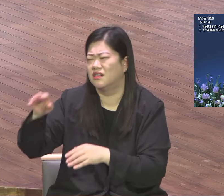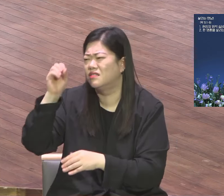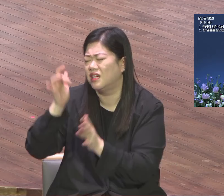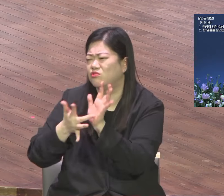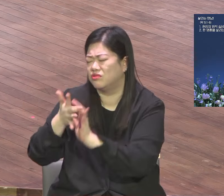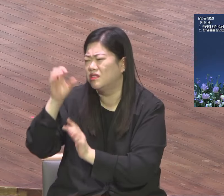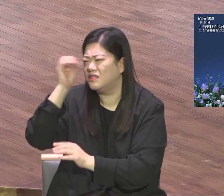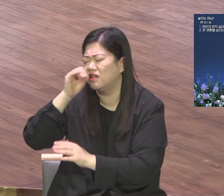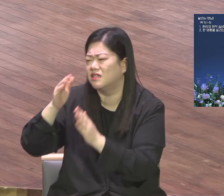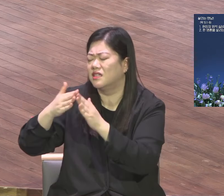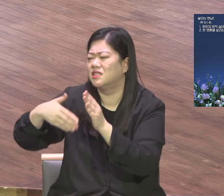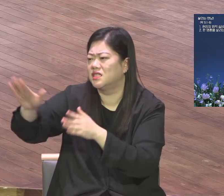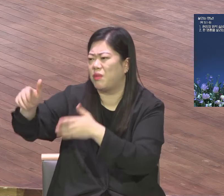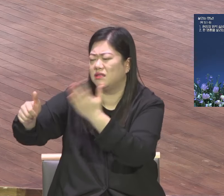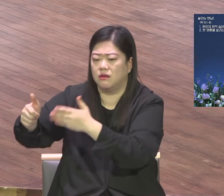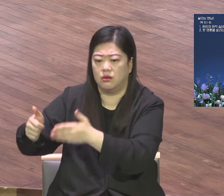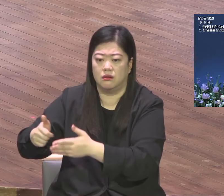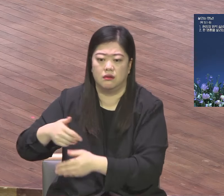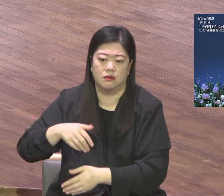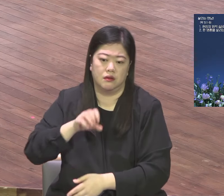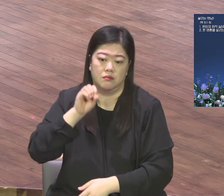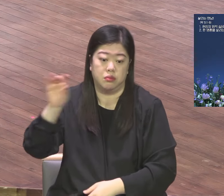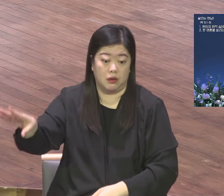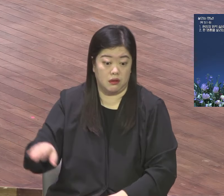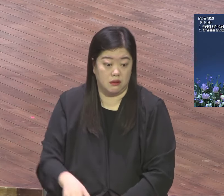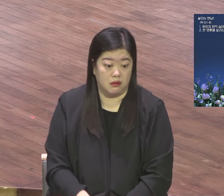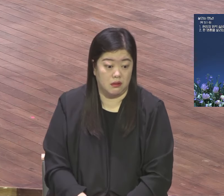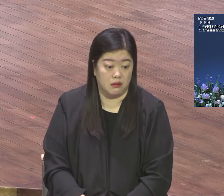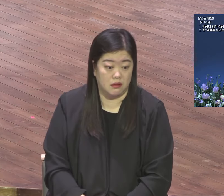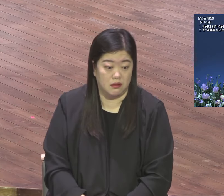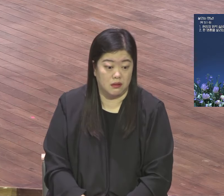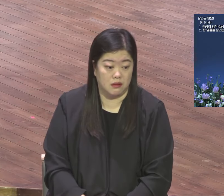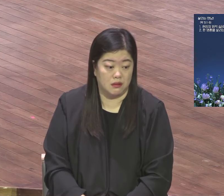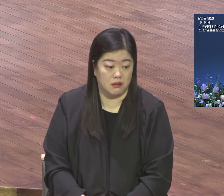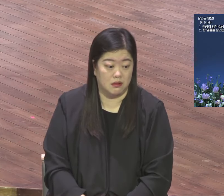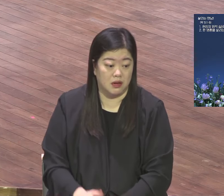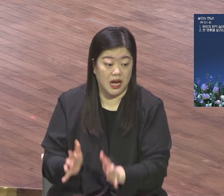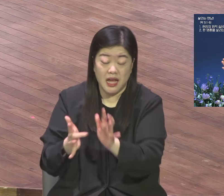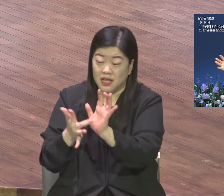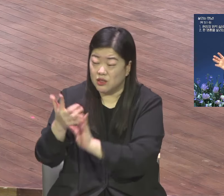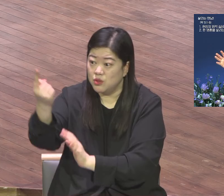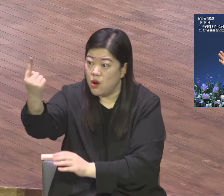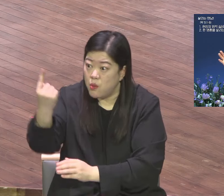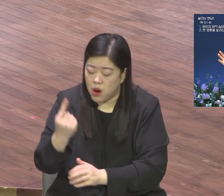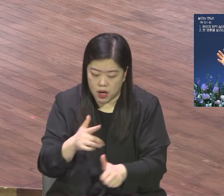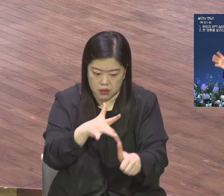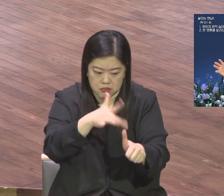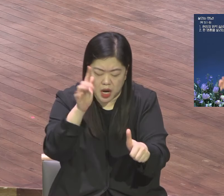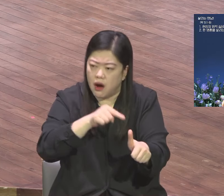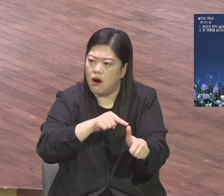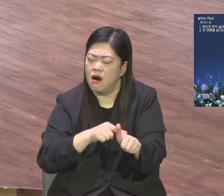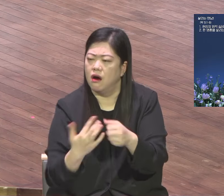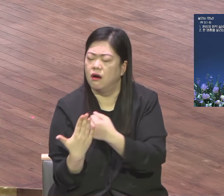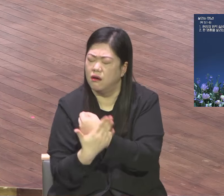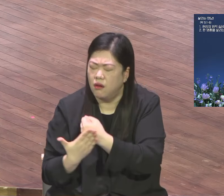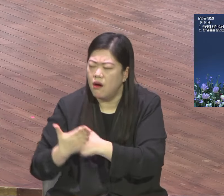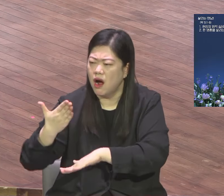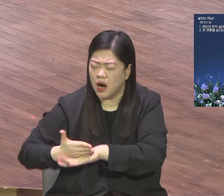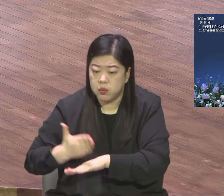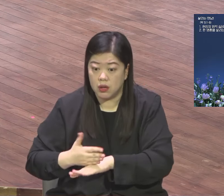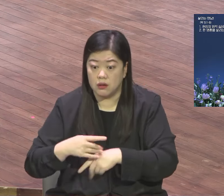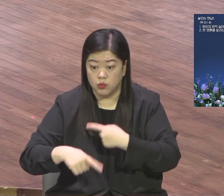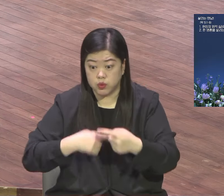더 말도 못하고 예수님이 계시다가는 계속 다 쫓겨나 다 손해를 계속 볼 것